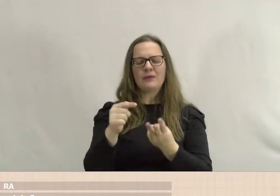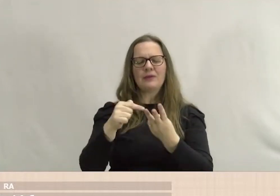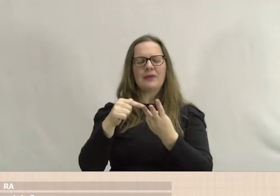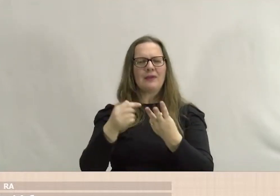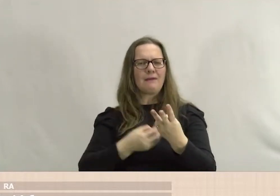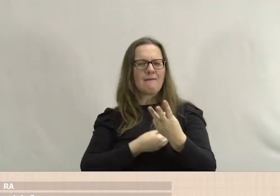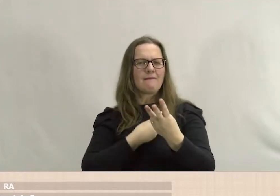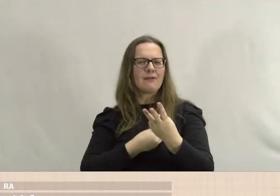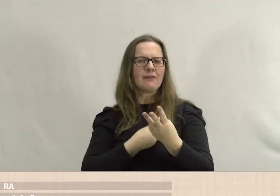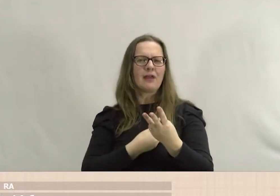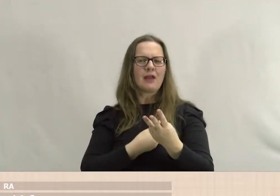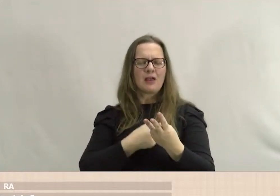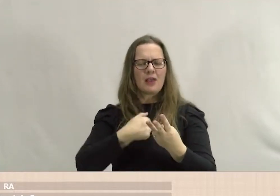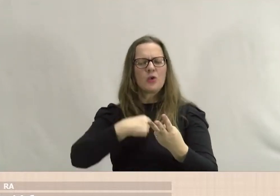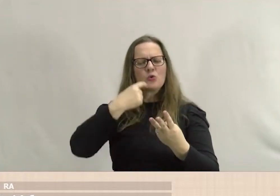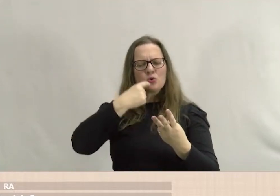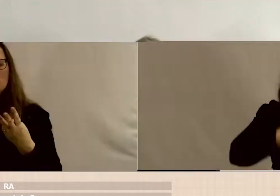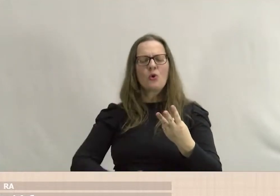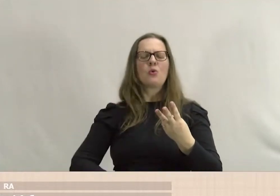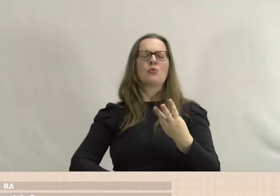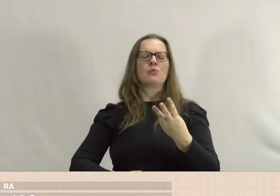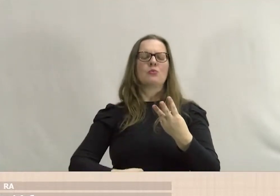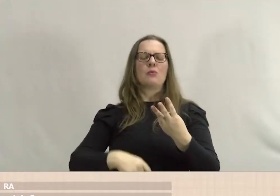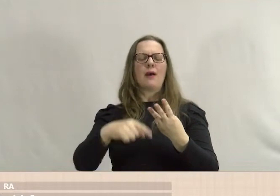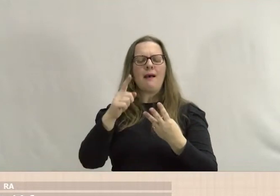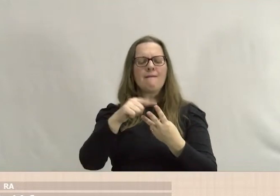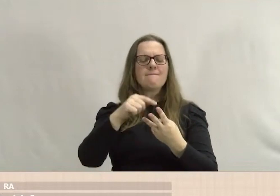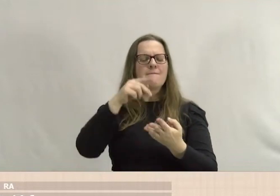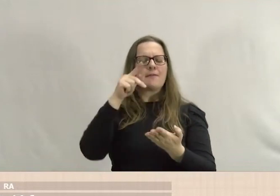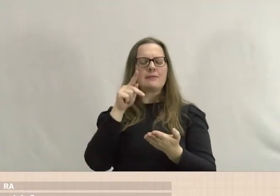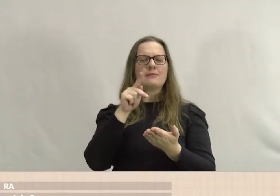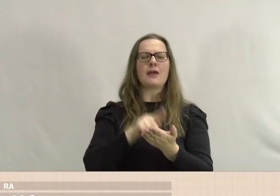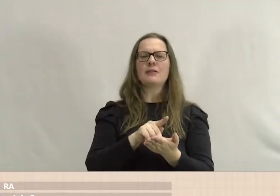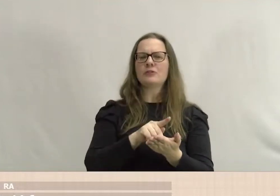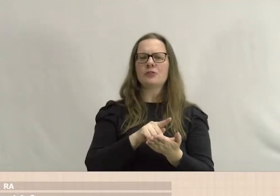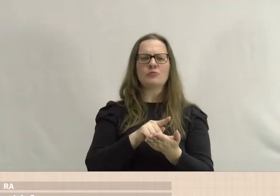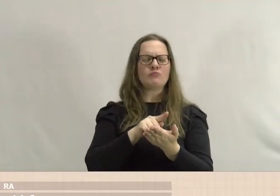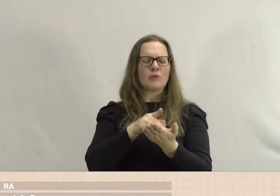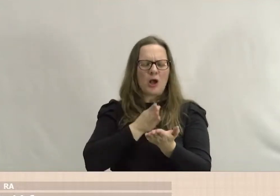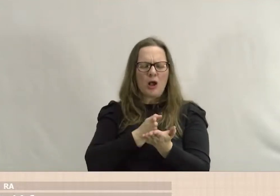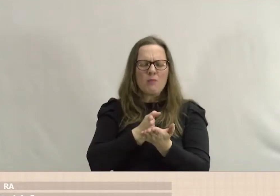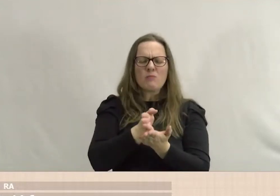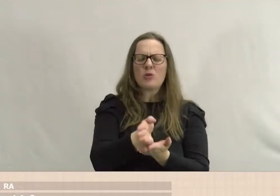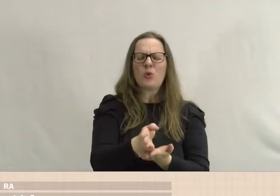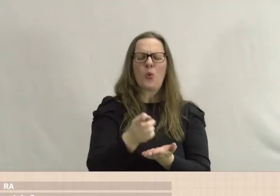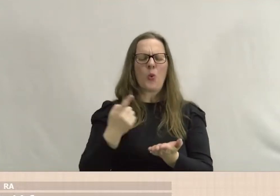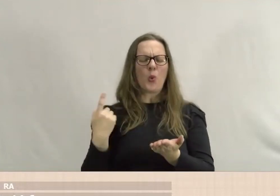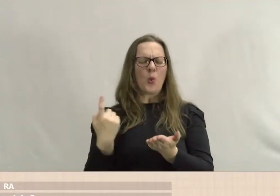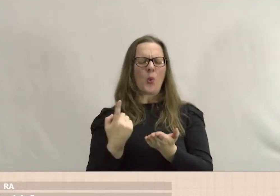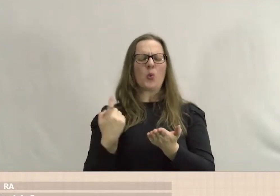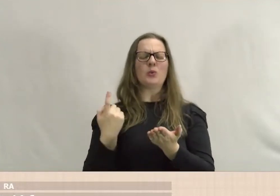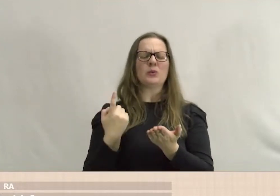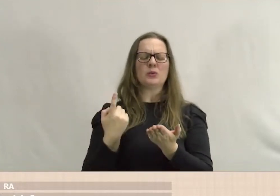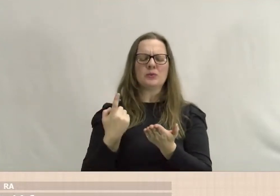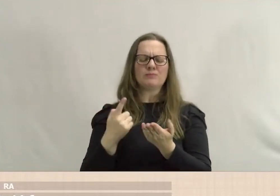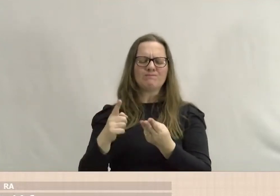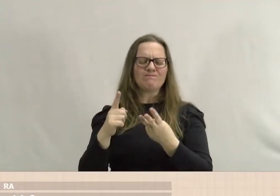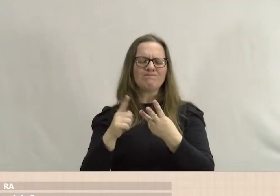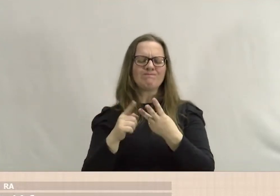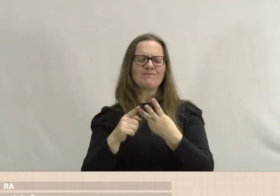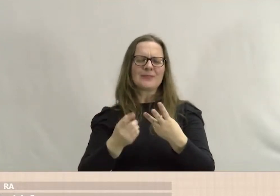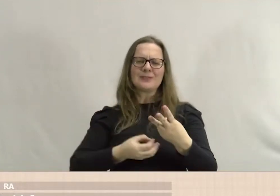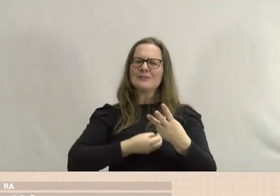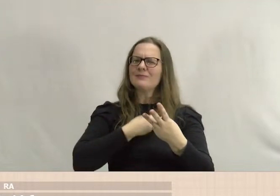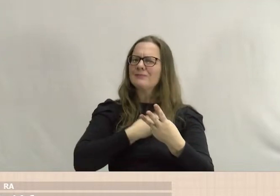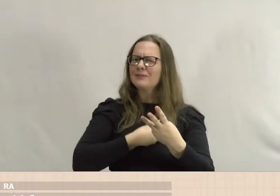Eu, Cristo, sou a verdade. Eu, Cristo, sou o único caminho. Eu, Cristo, sou a vida.